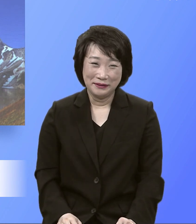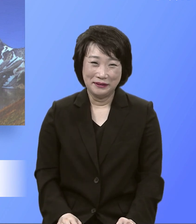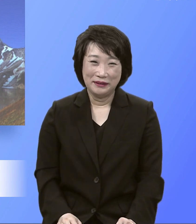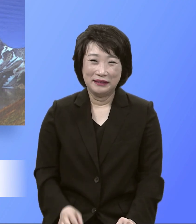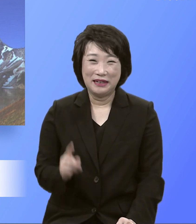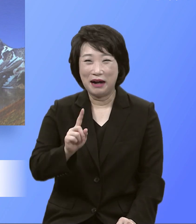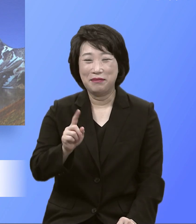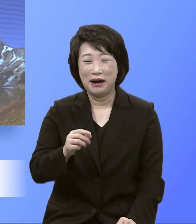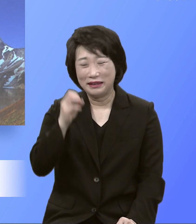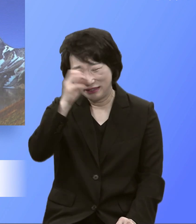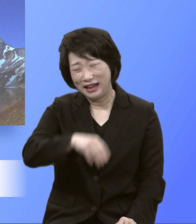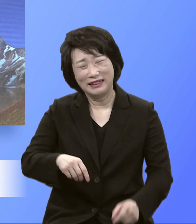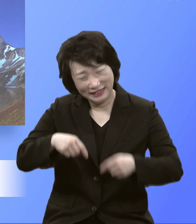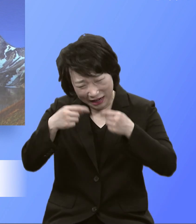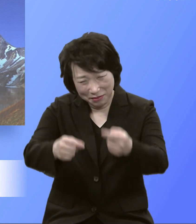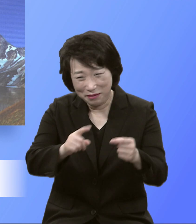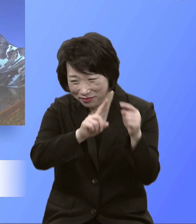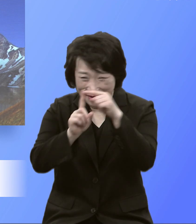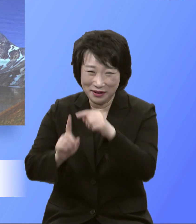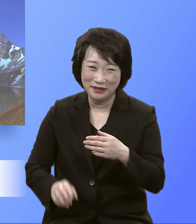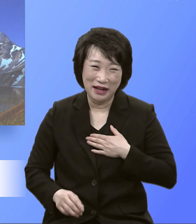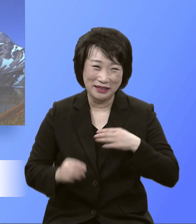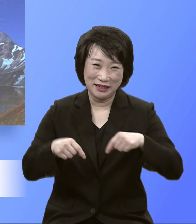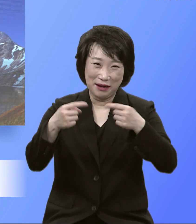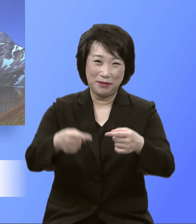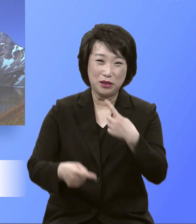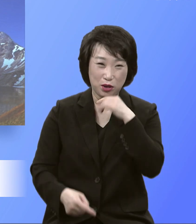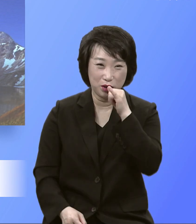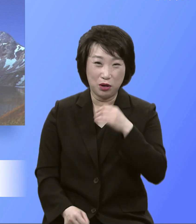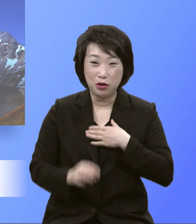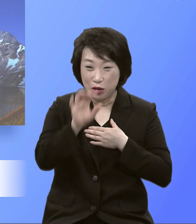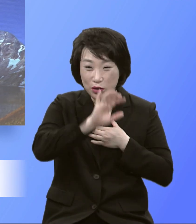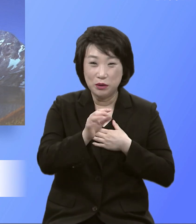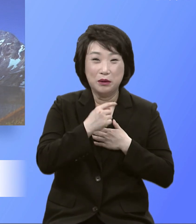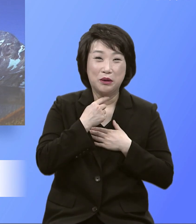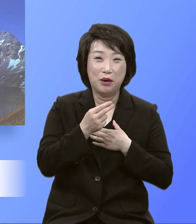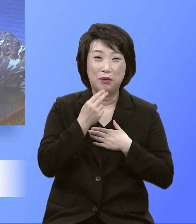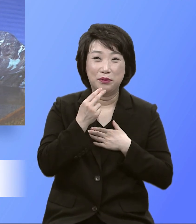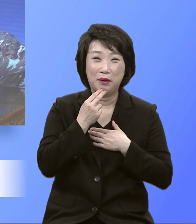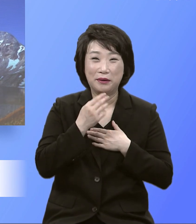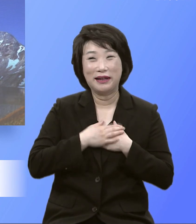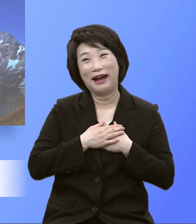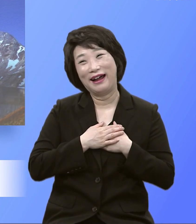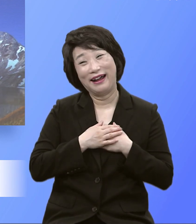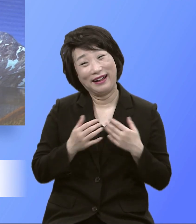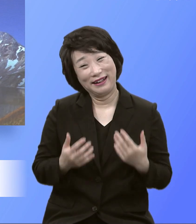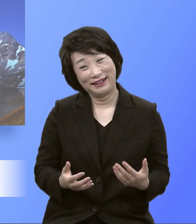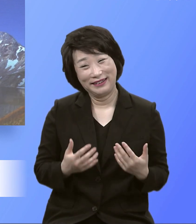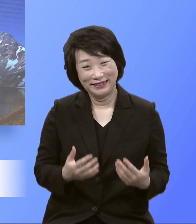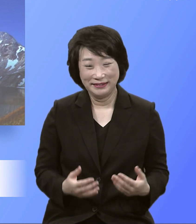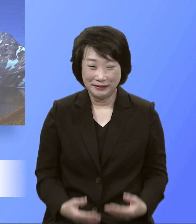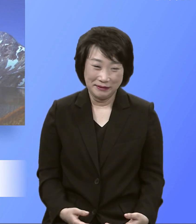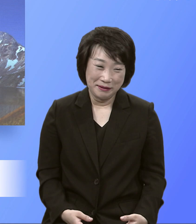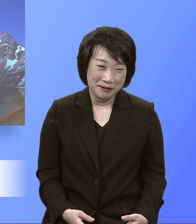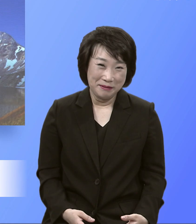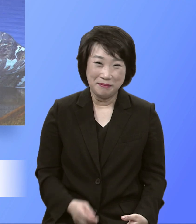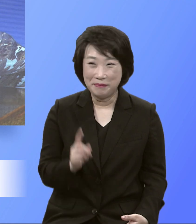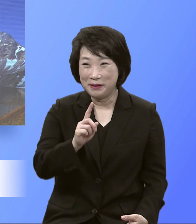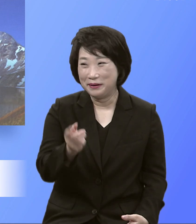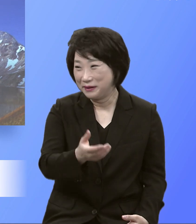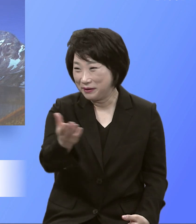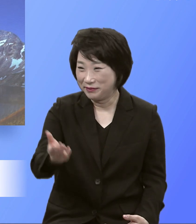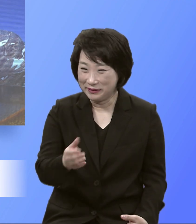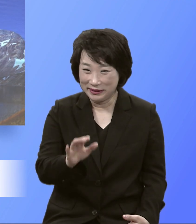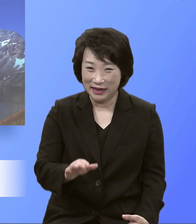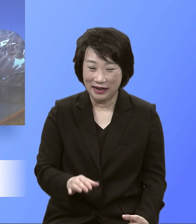그냥 등신처럼 간 겁니다. 연습을 안 했으니 뭘 여러